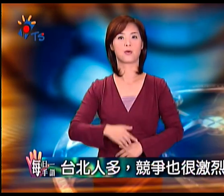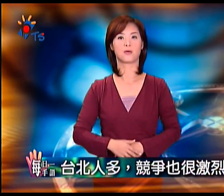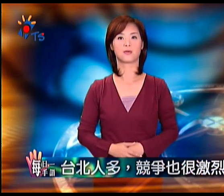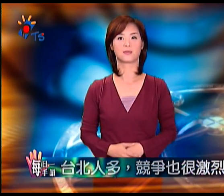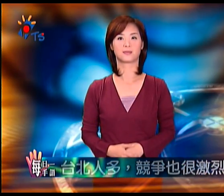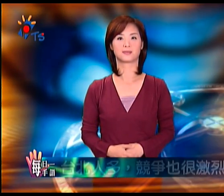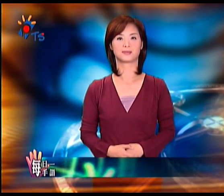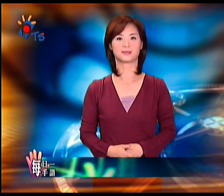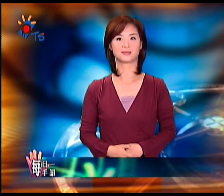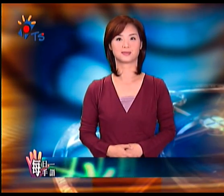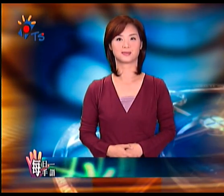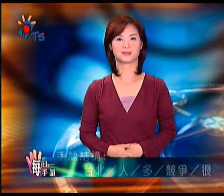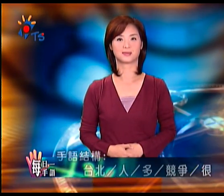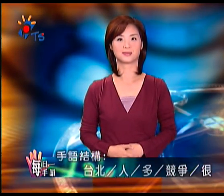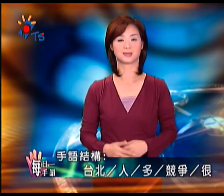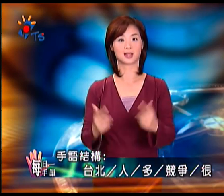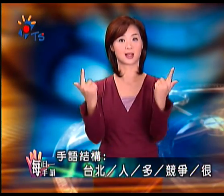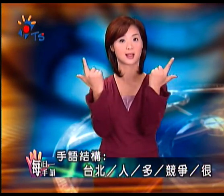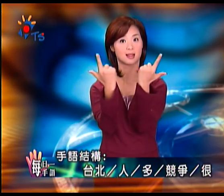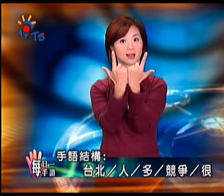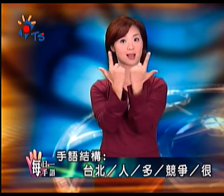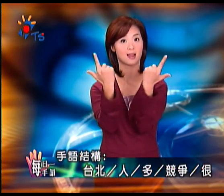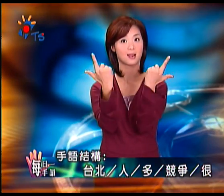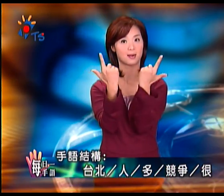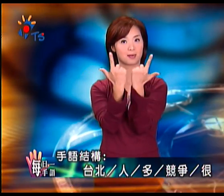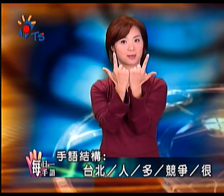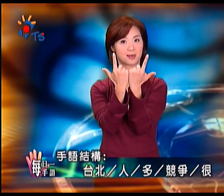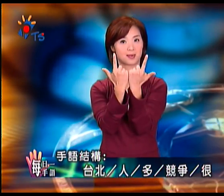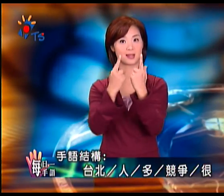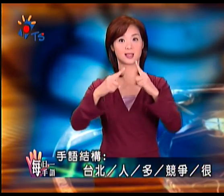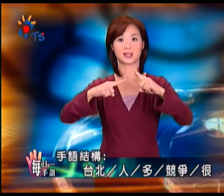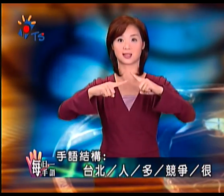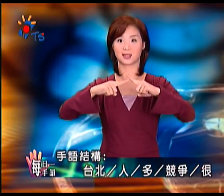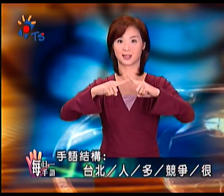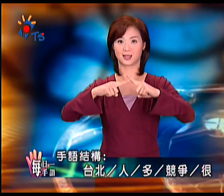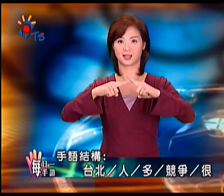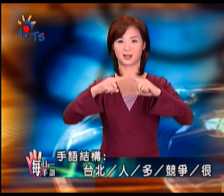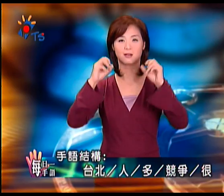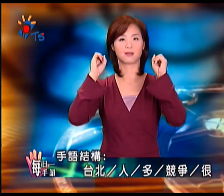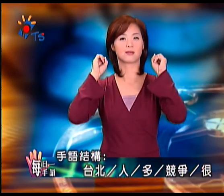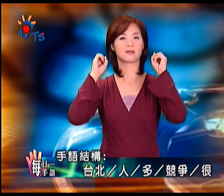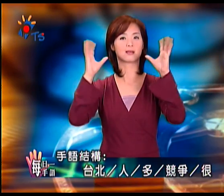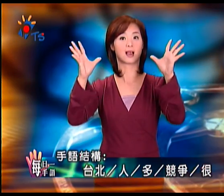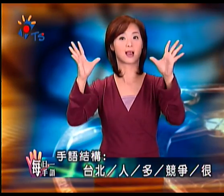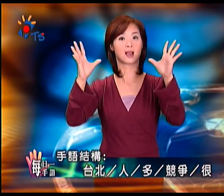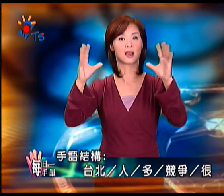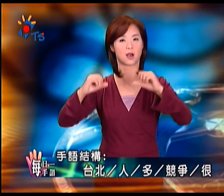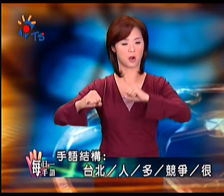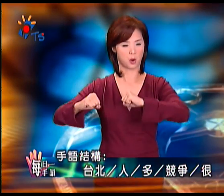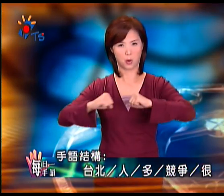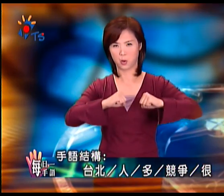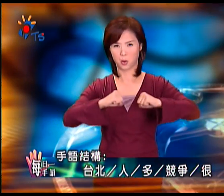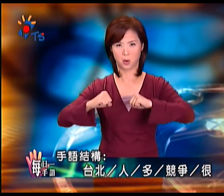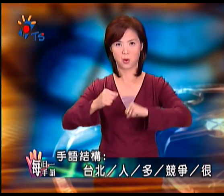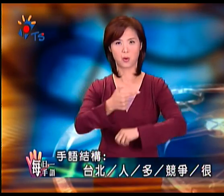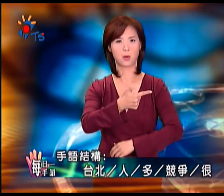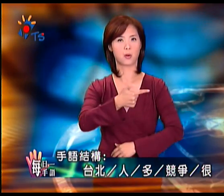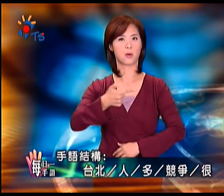结构是：台北人多，竞争